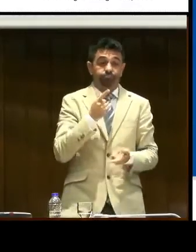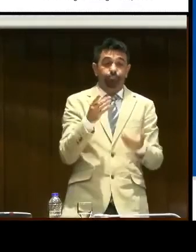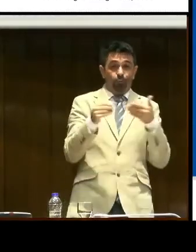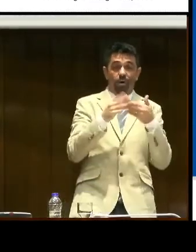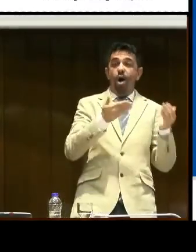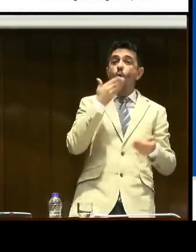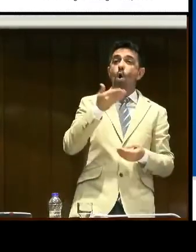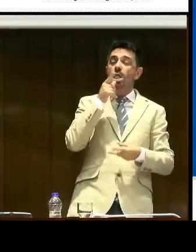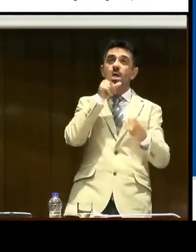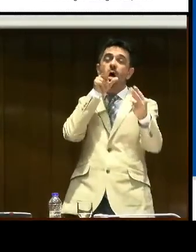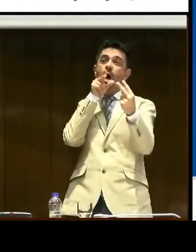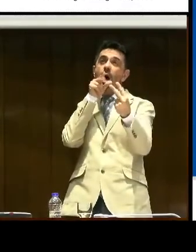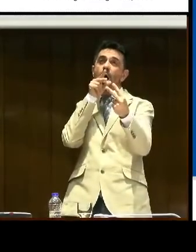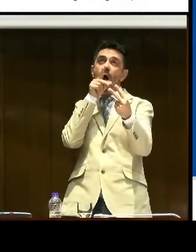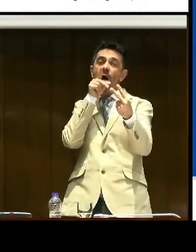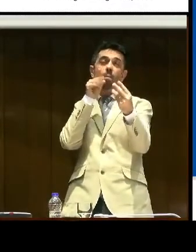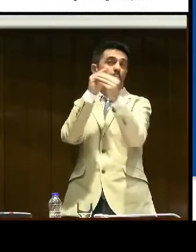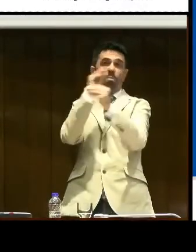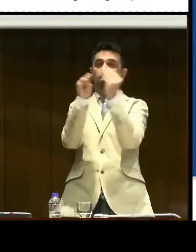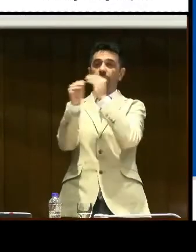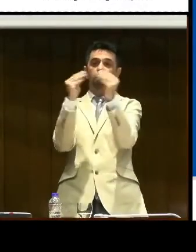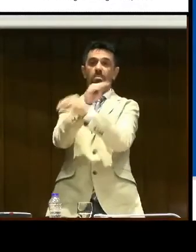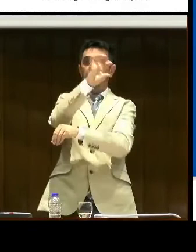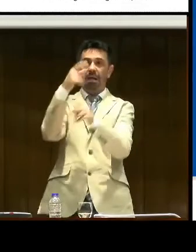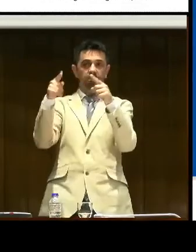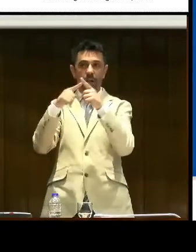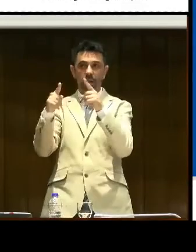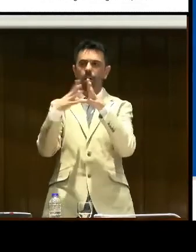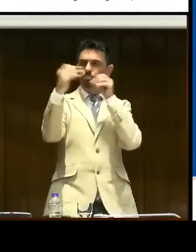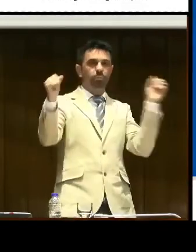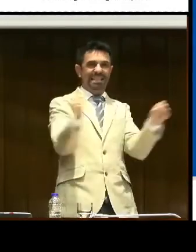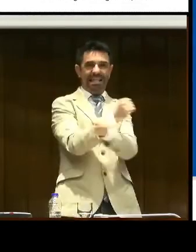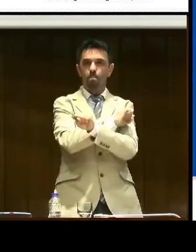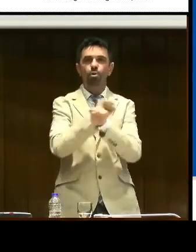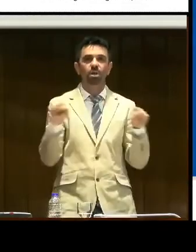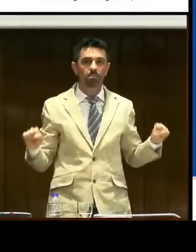de lenguas orales mutuamente ininteligibles.